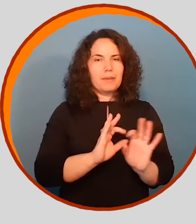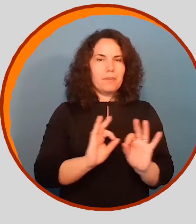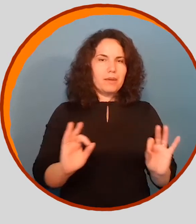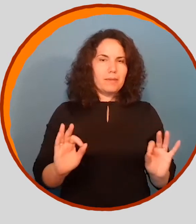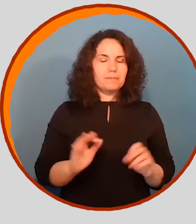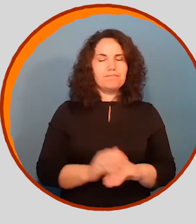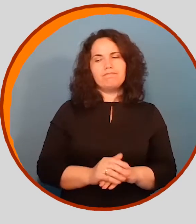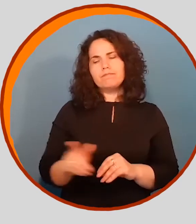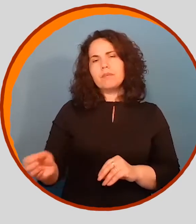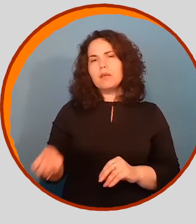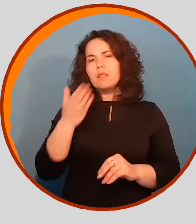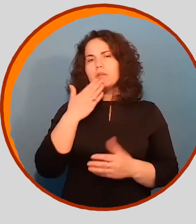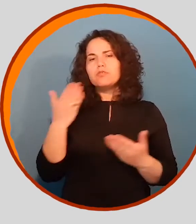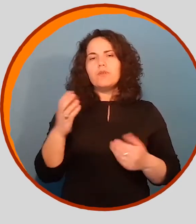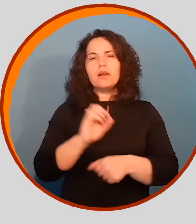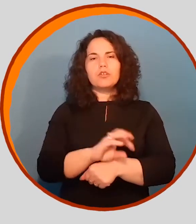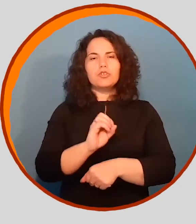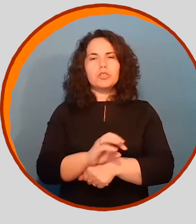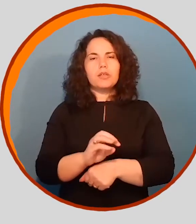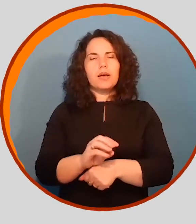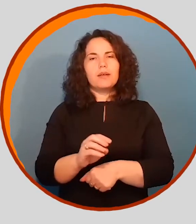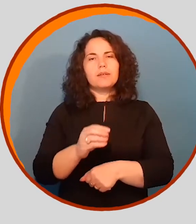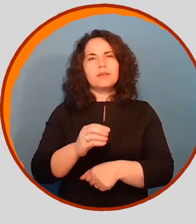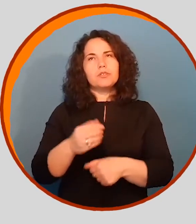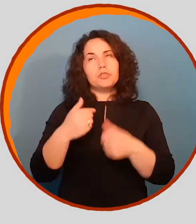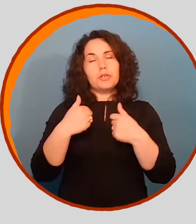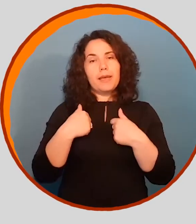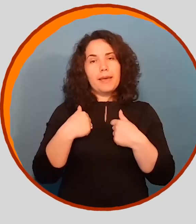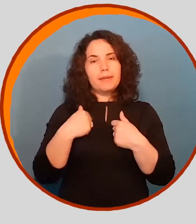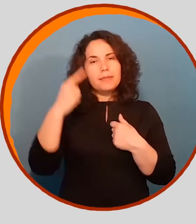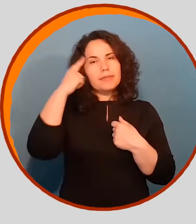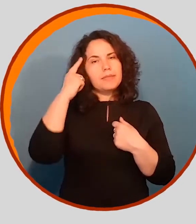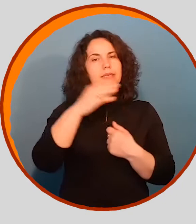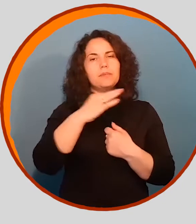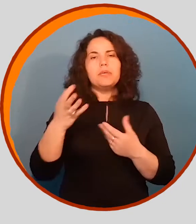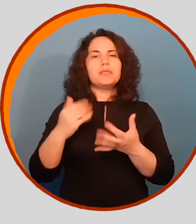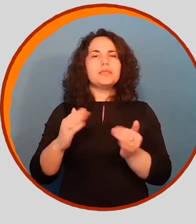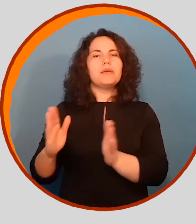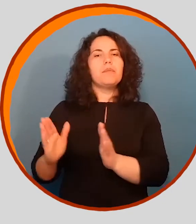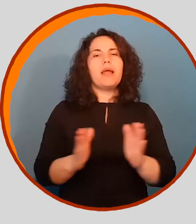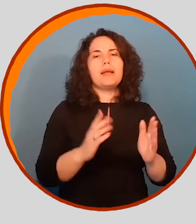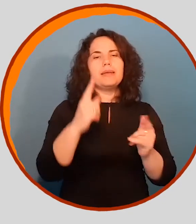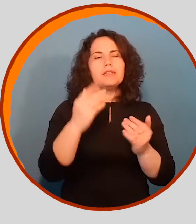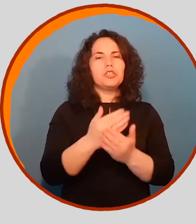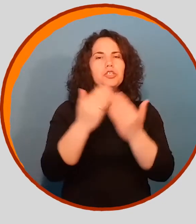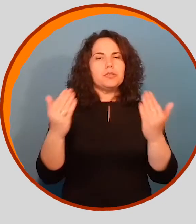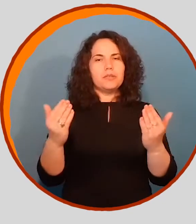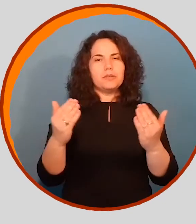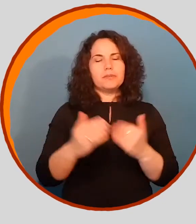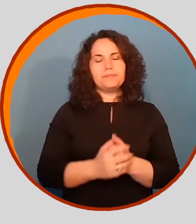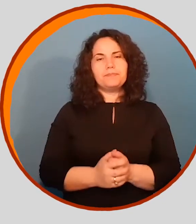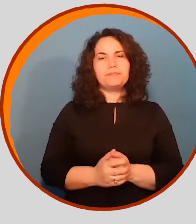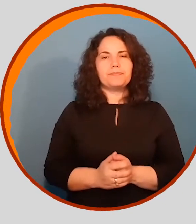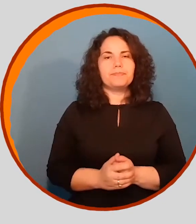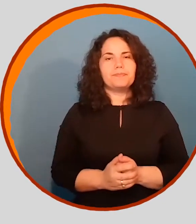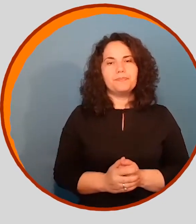sigurisë. Cilat janë disa nga këshillat praktike që ditët që po kalojnë të na ndihmojnë të ndërtojmë rutinën e shëndetshme për ne dhe për